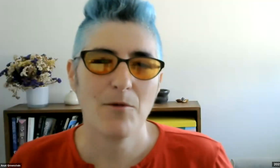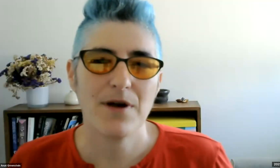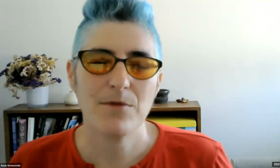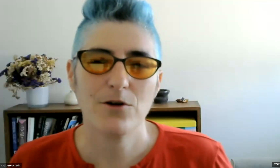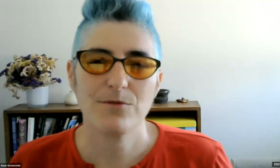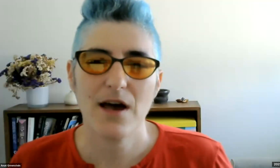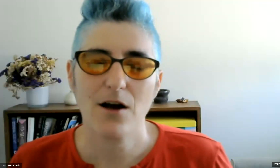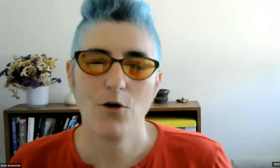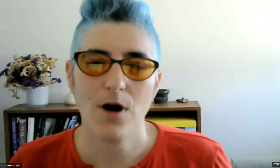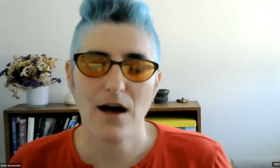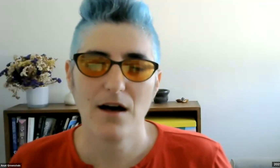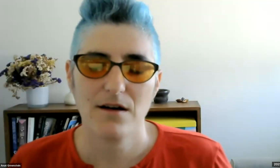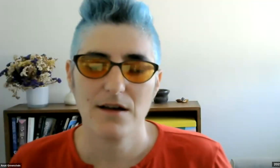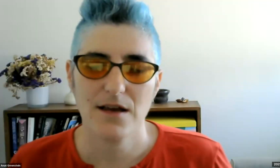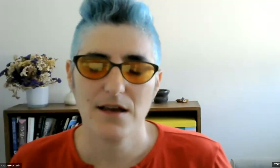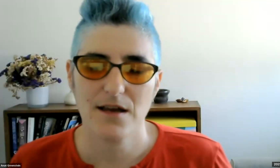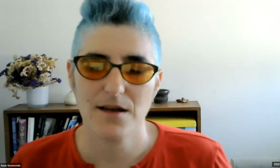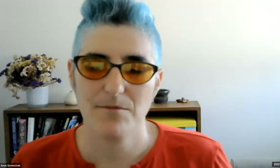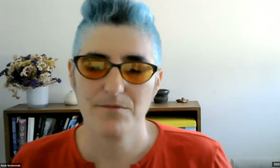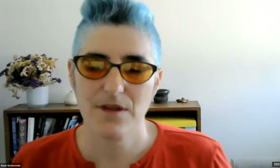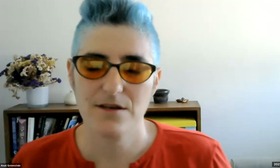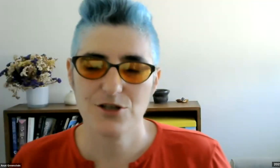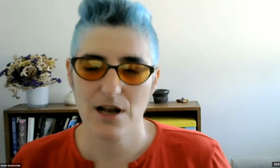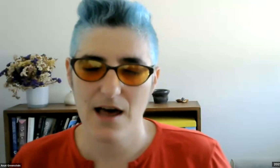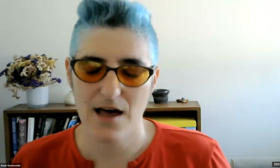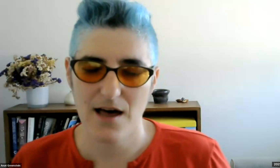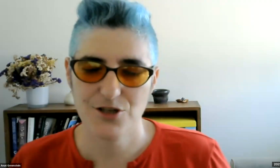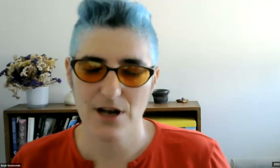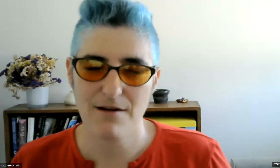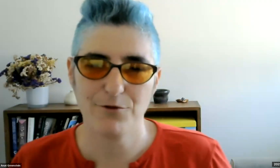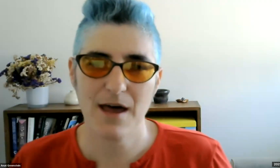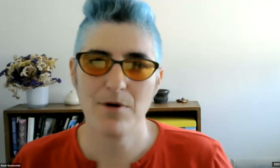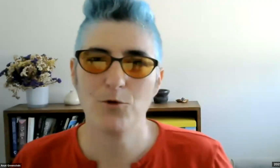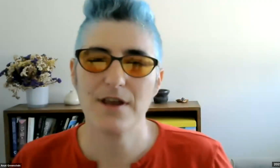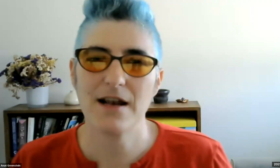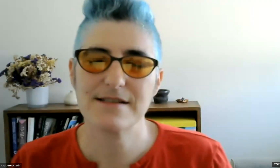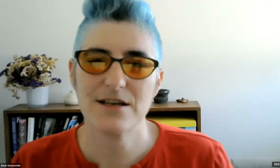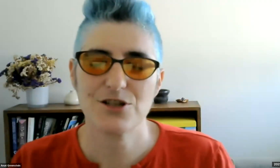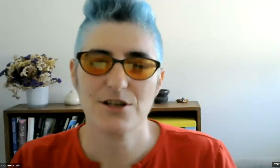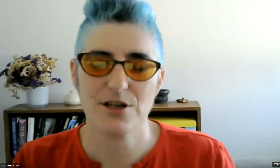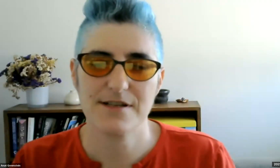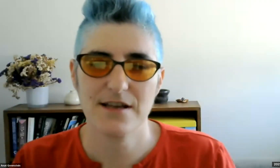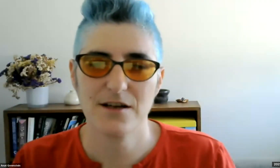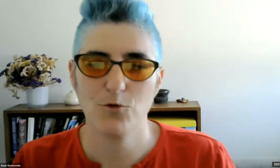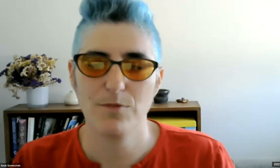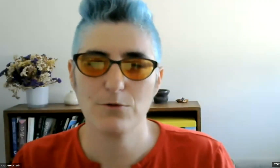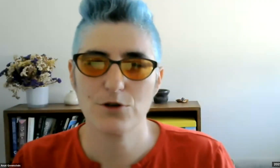הרבה מאוד מהכוח של העבודה במודל הזה של צדק מוגבלות